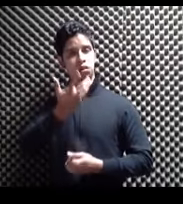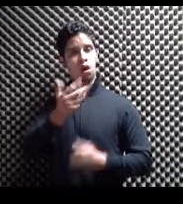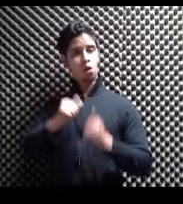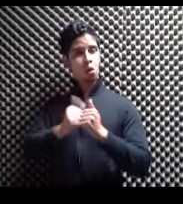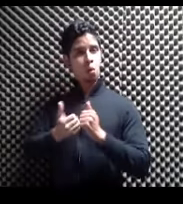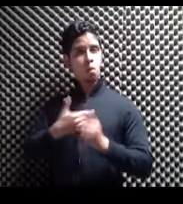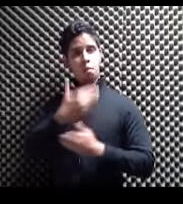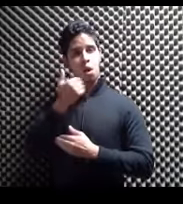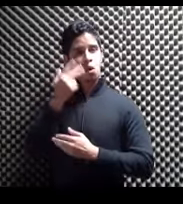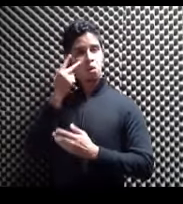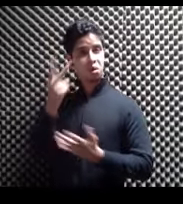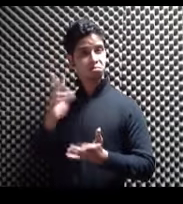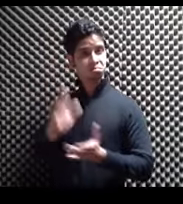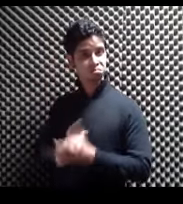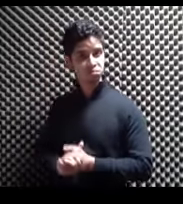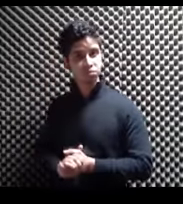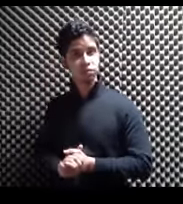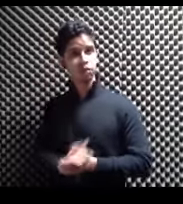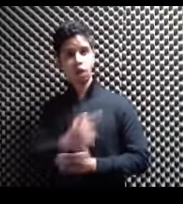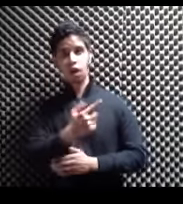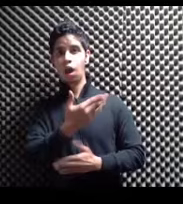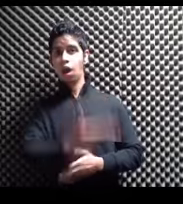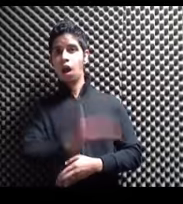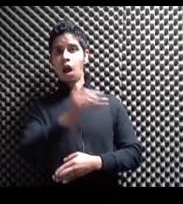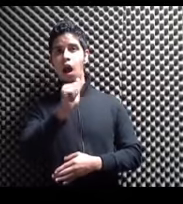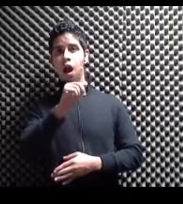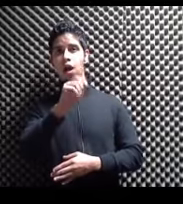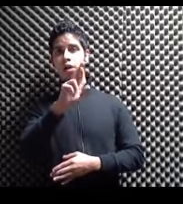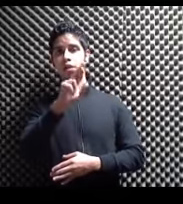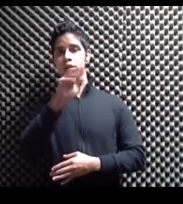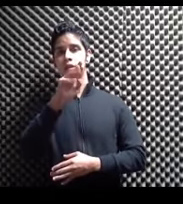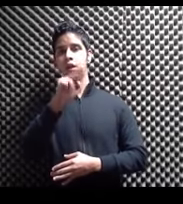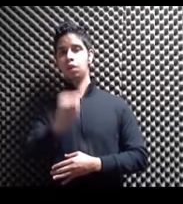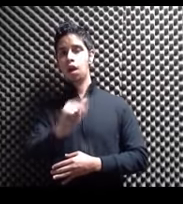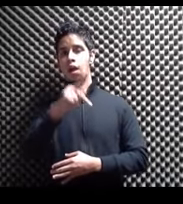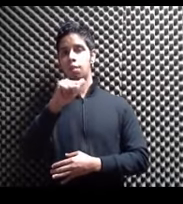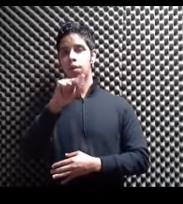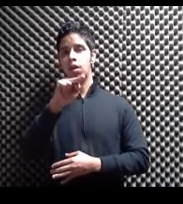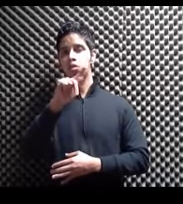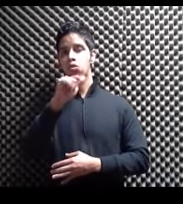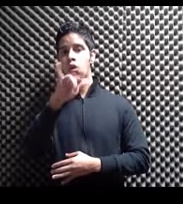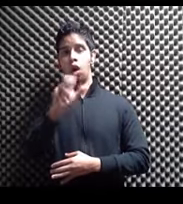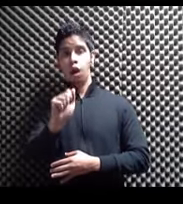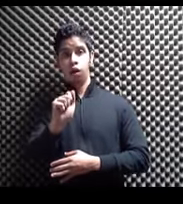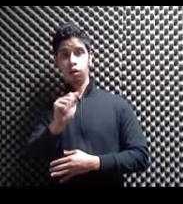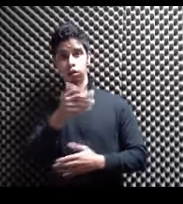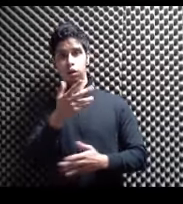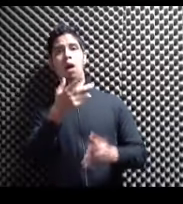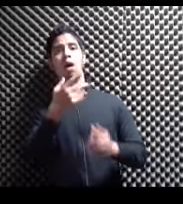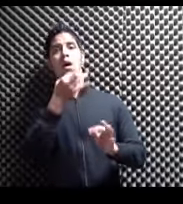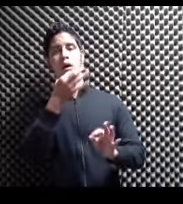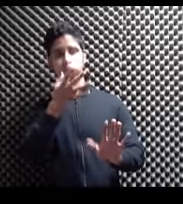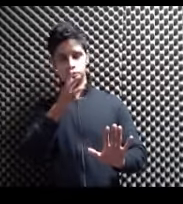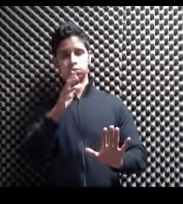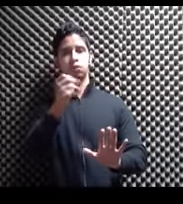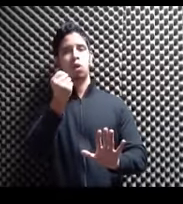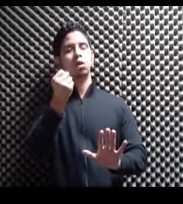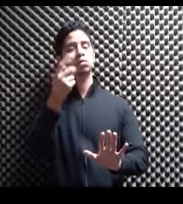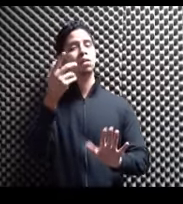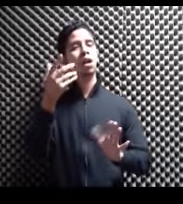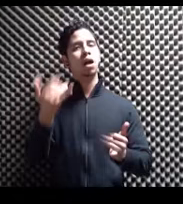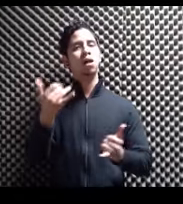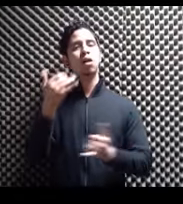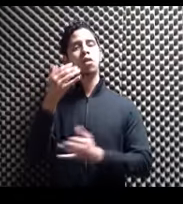Pantoja. Esa soy yo. Ahí está. ¿Y hoy no? Ay, no, ya mismo, pero ahorita. Espérate, antes que lleguemos a ver a Nolan Otero, que está aquí al lado, tengo